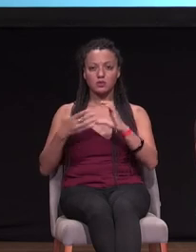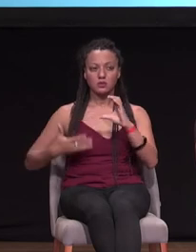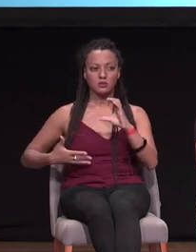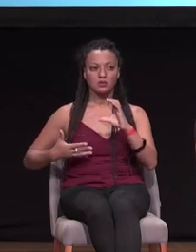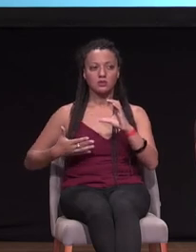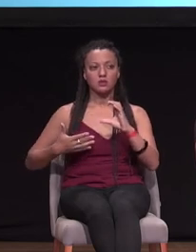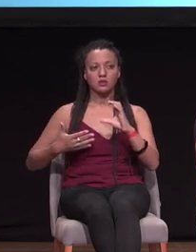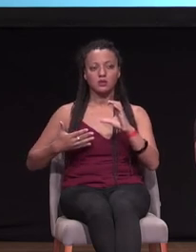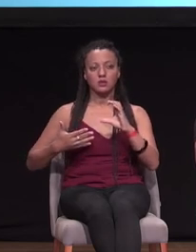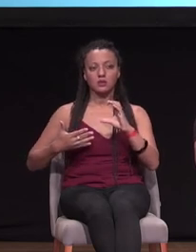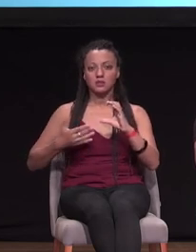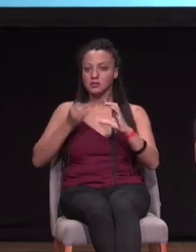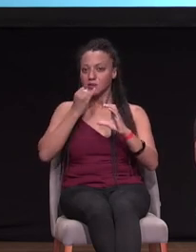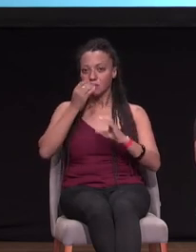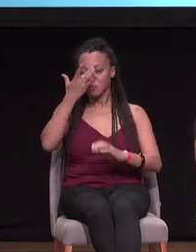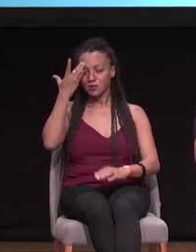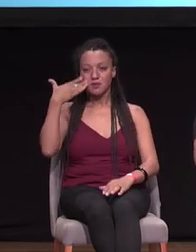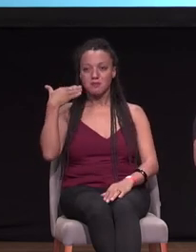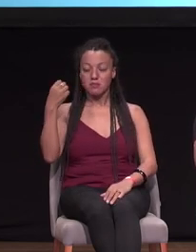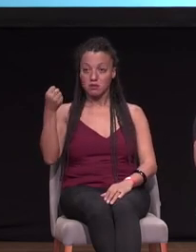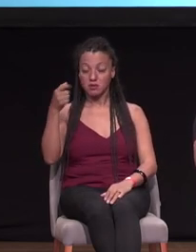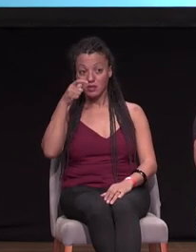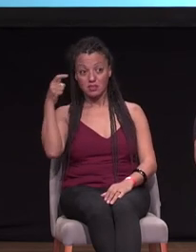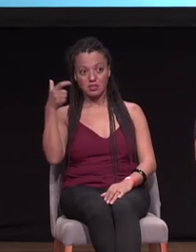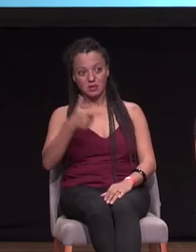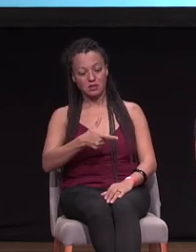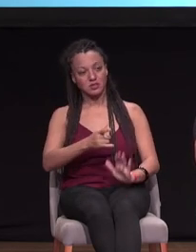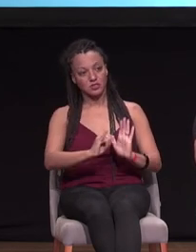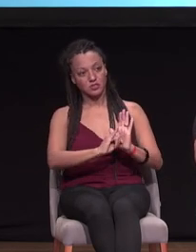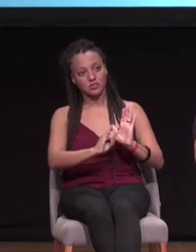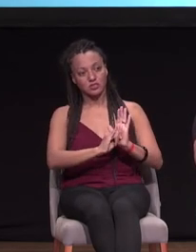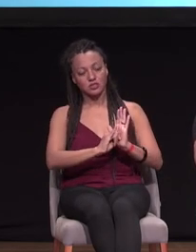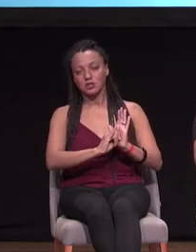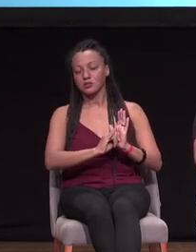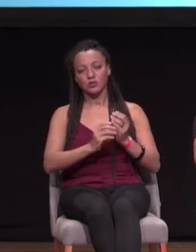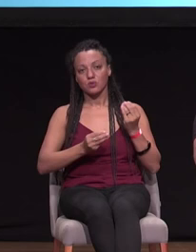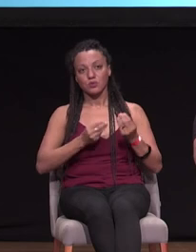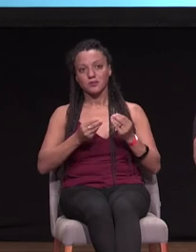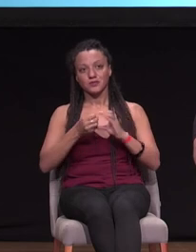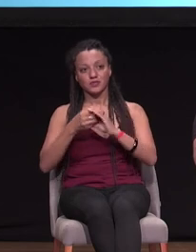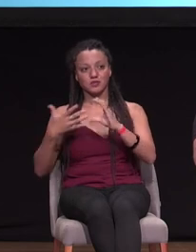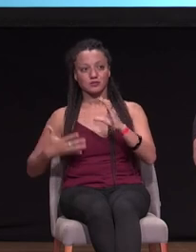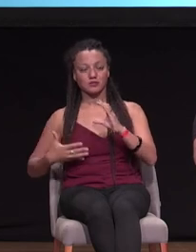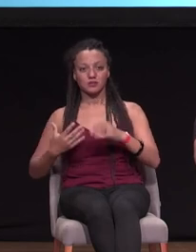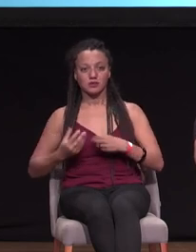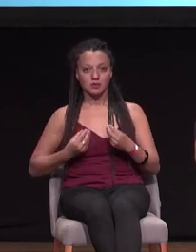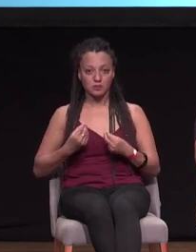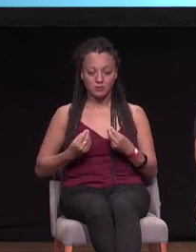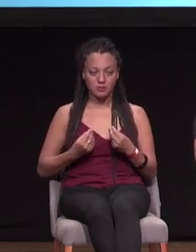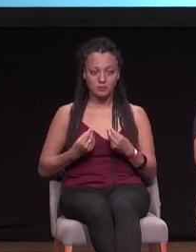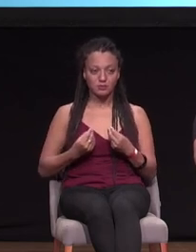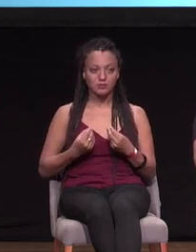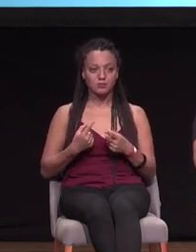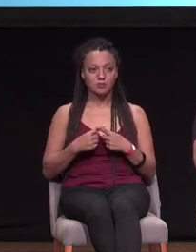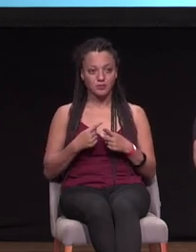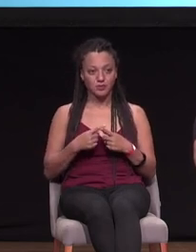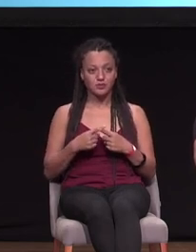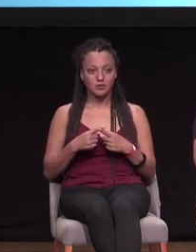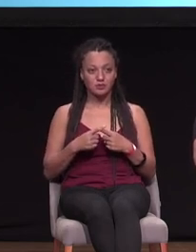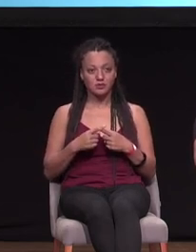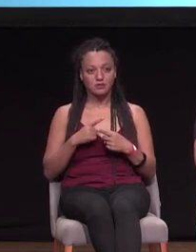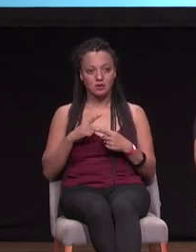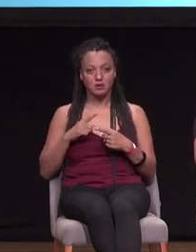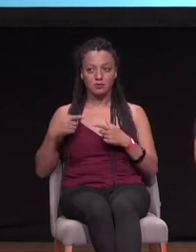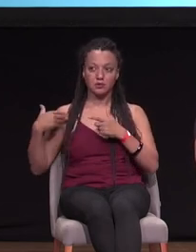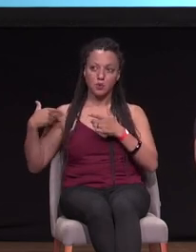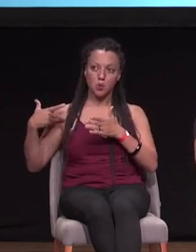um branco é que se interessa pela identidade e pela construção de toda essa essa fundamentação negra